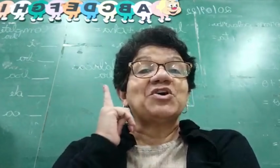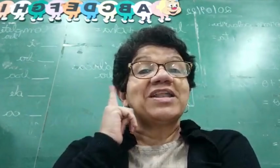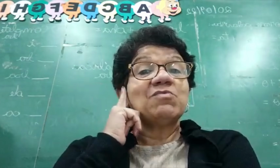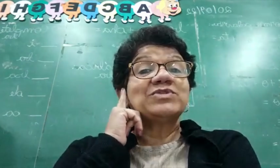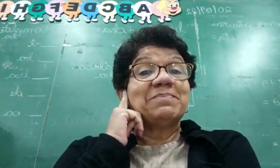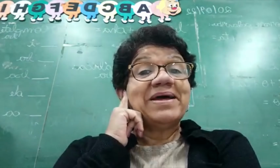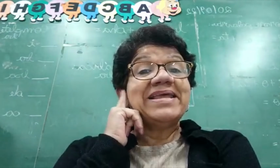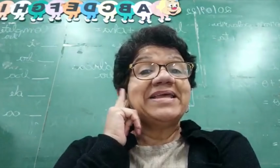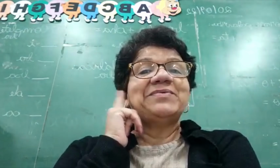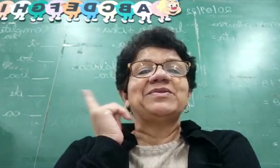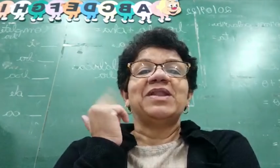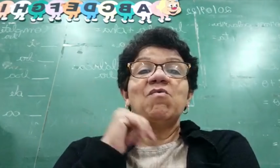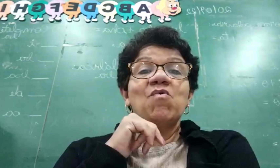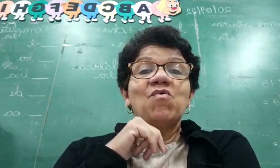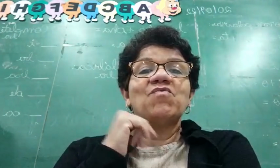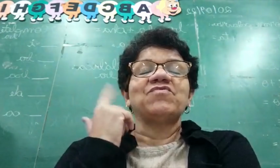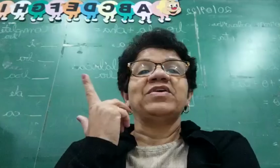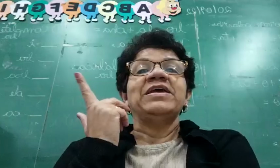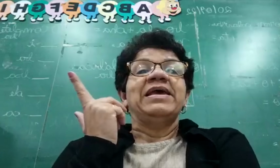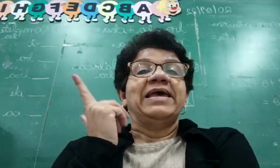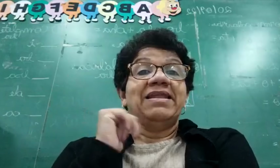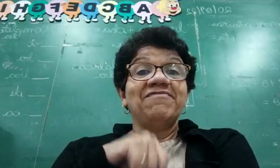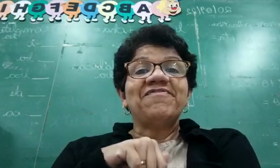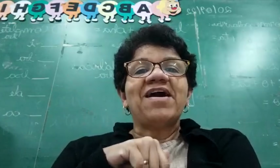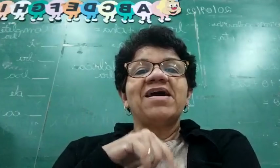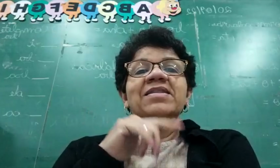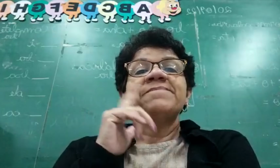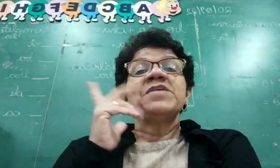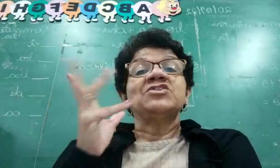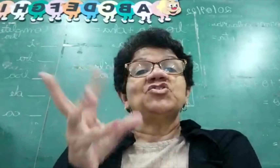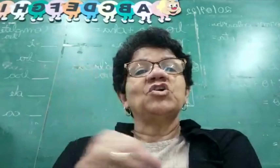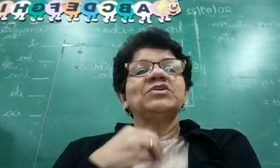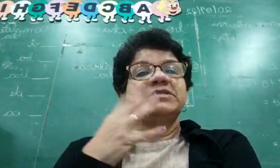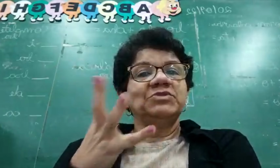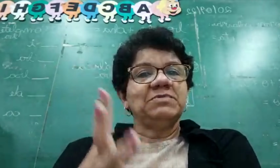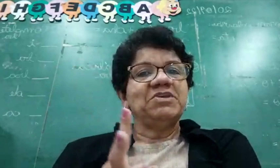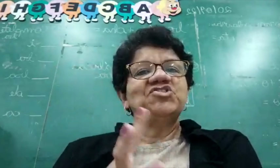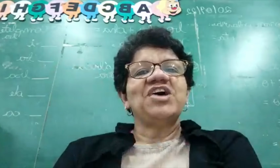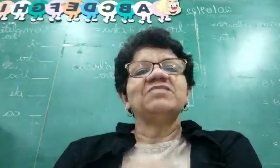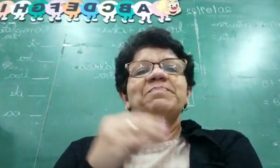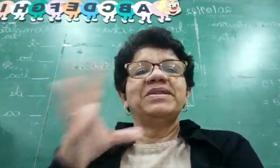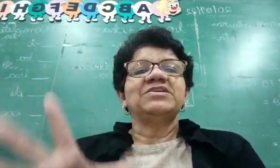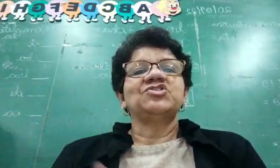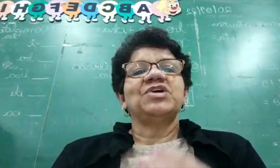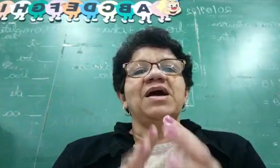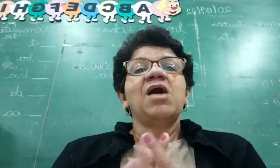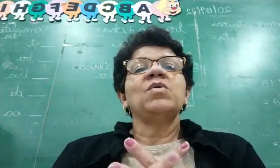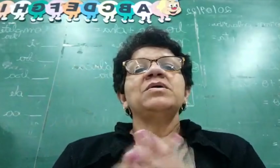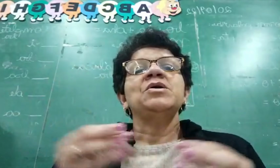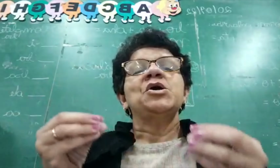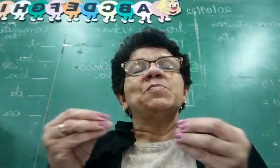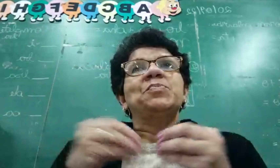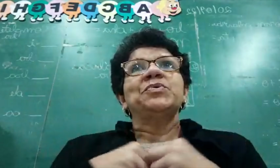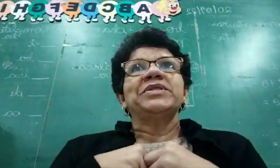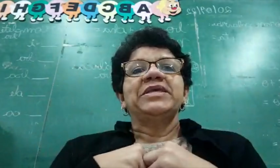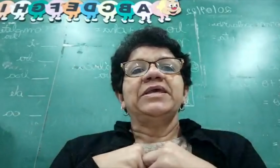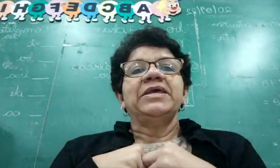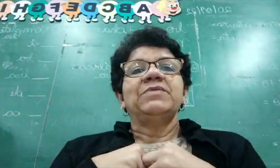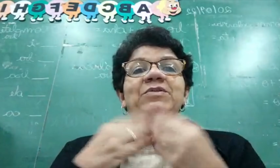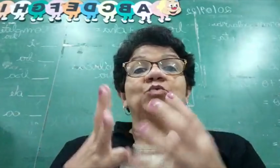Só que ela usa aparelho. Então, ela ouve, ela fala. Só que nós temos que mediar perante a aula. porque não é